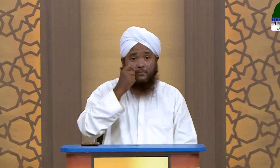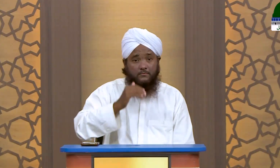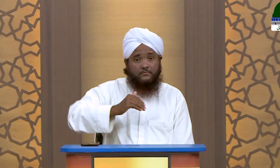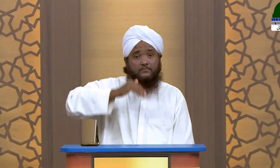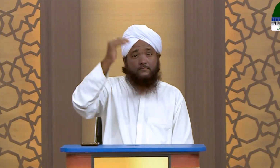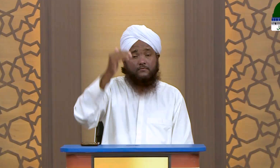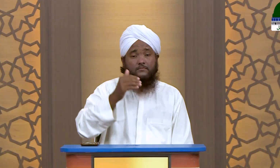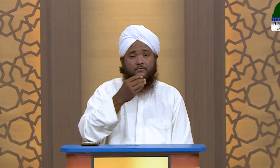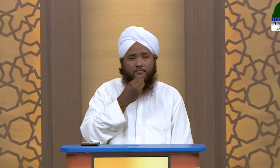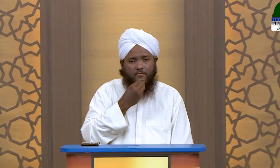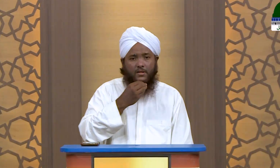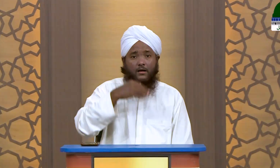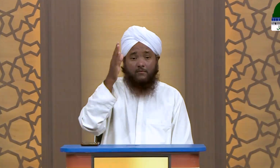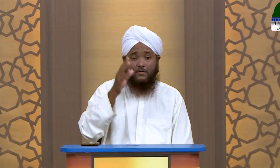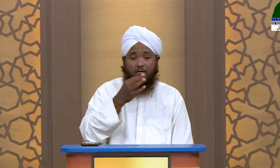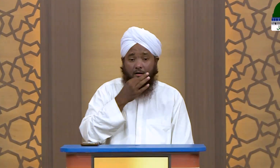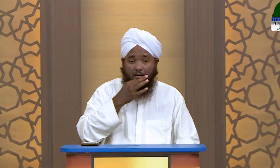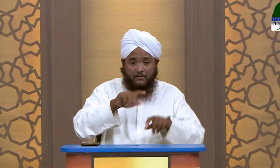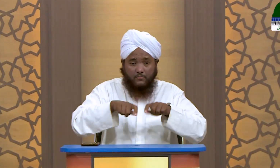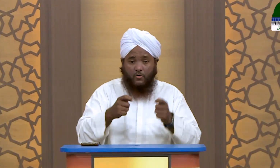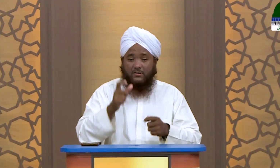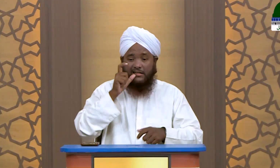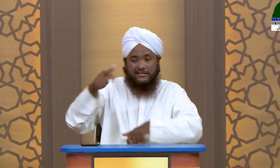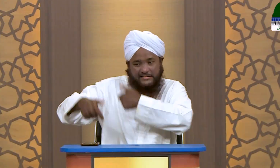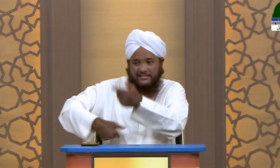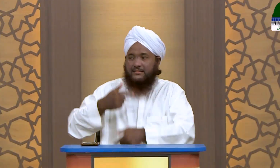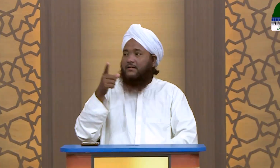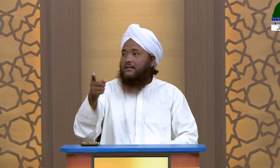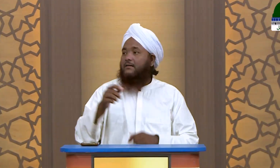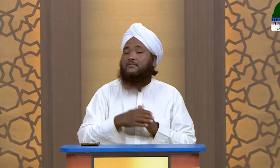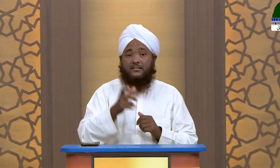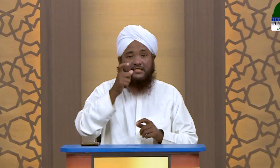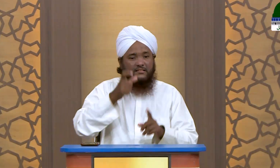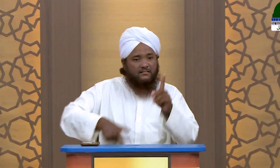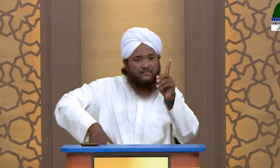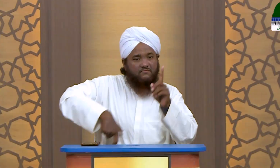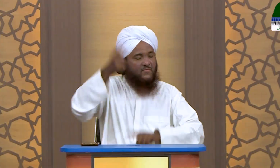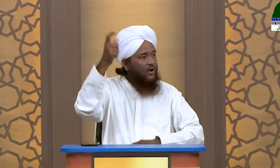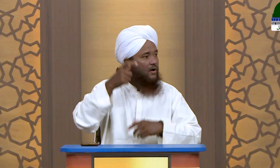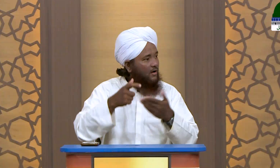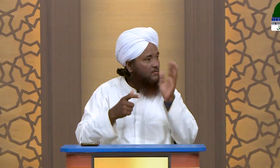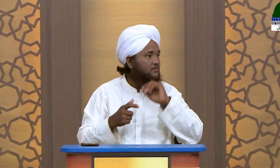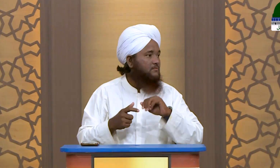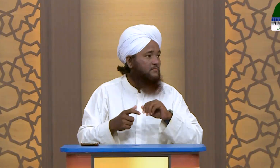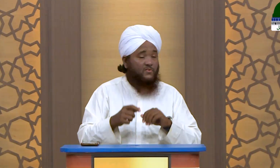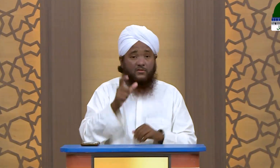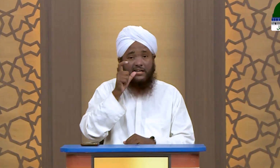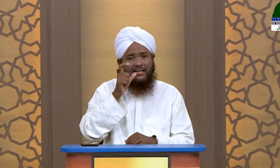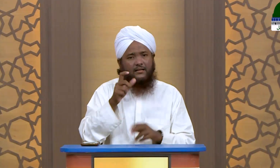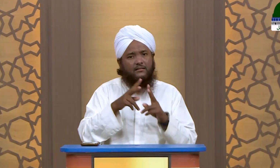ادبی کرنا شیطان کا کام ہے اور وہ اسی وجہ سے بارگاہ الہی سے ذلیل و رسوا ہو کر نکالا گیا۔ حالانکہ